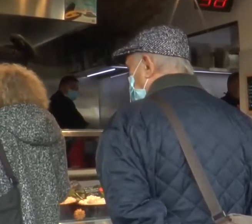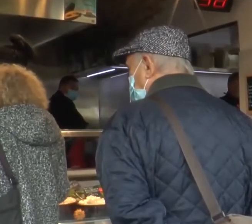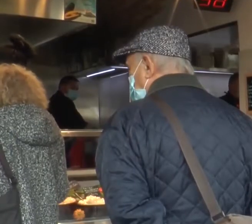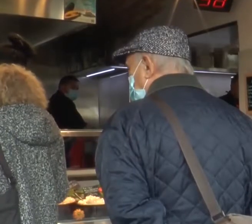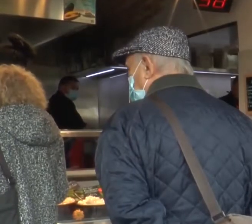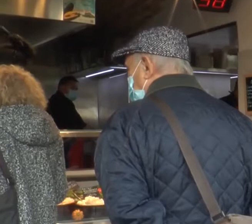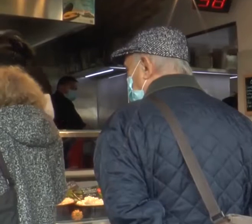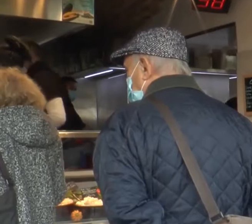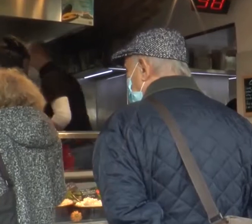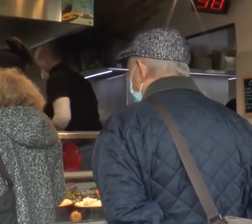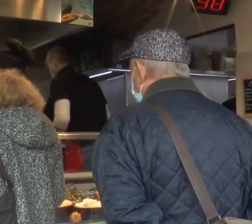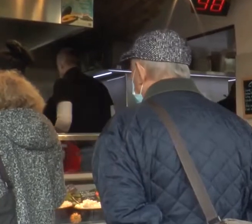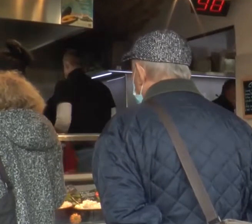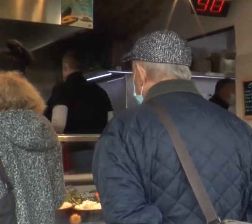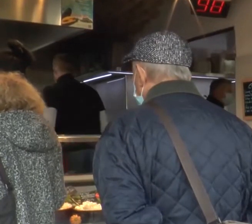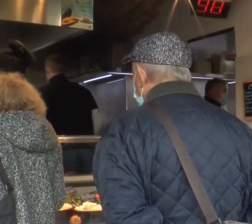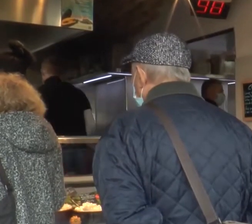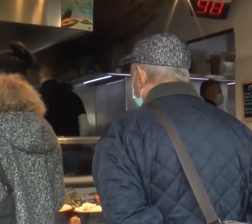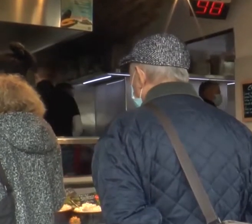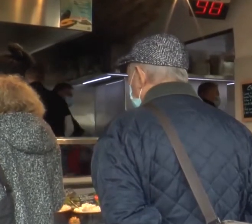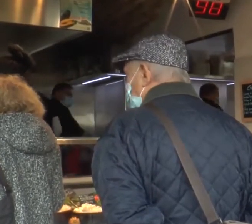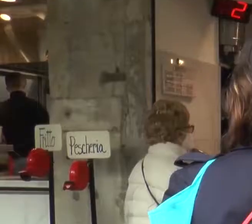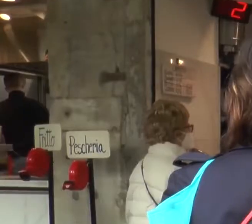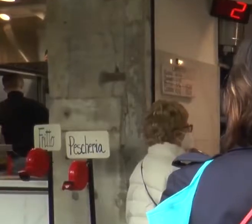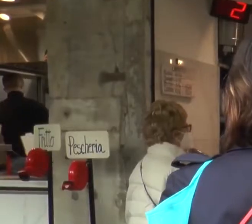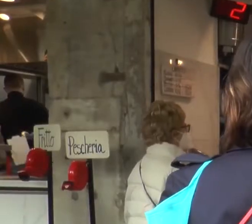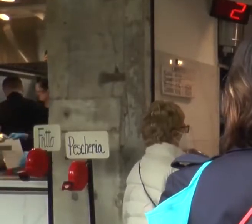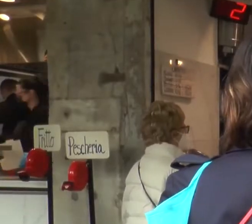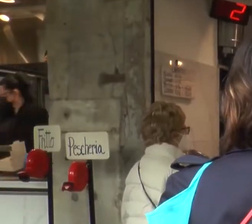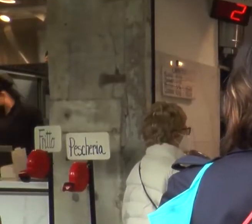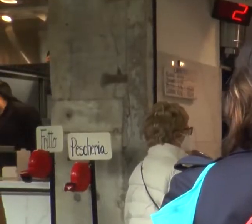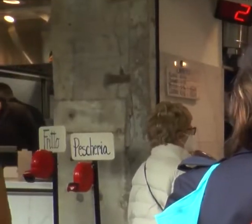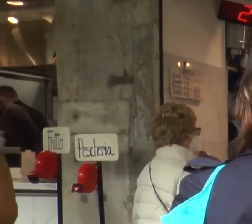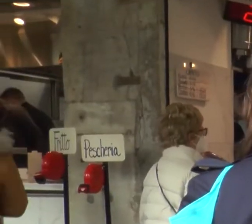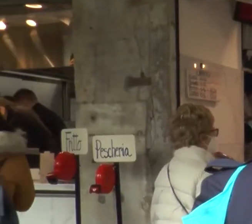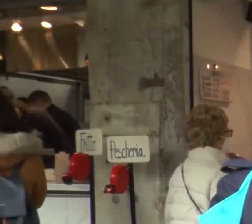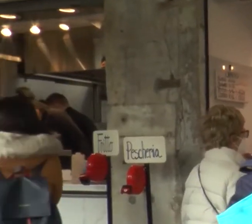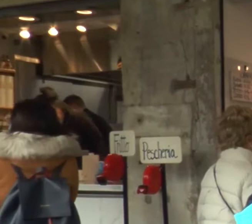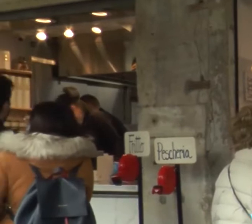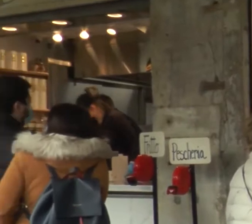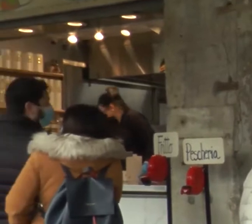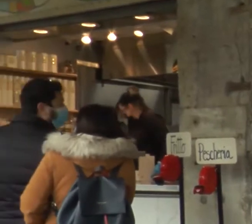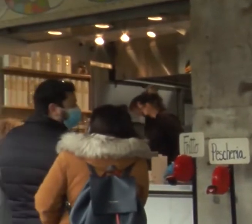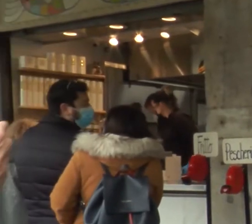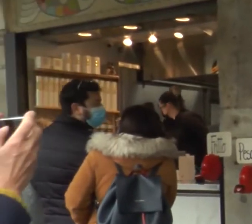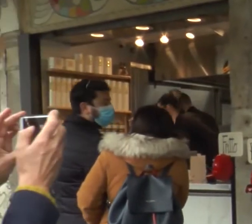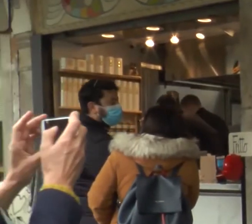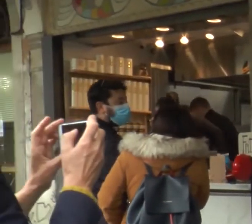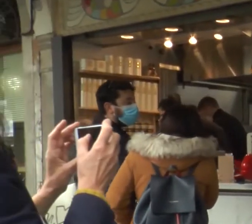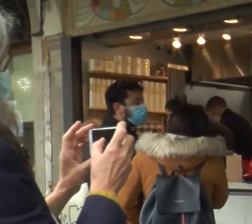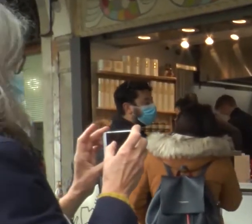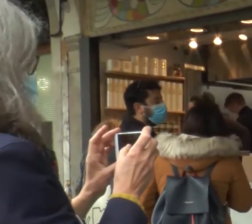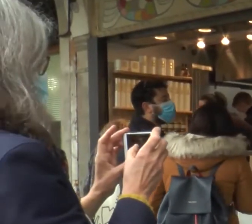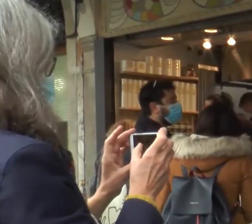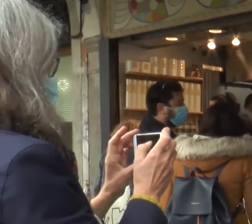Zaia attende le decisioni del governo nazionale. Non c'è alcun dubbio che dopo lo spettacolo immondo, così l'ho definito, degli assembramenti dello scorso